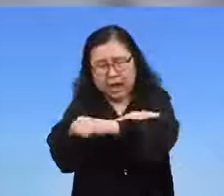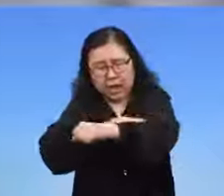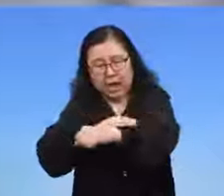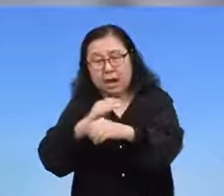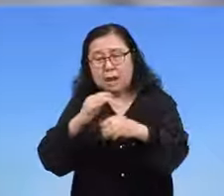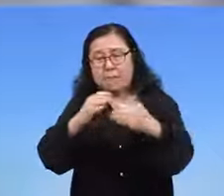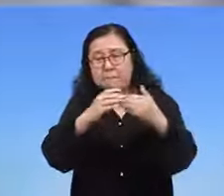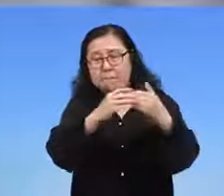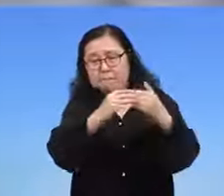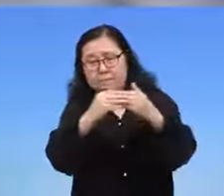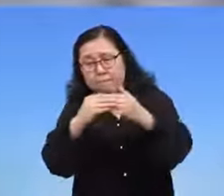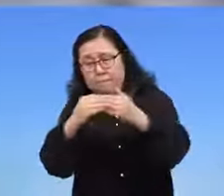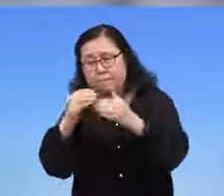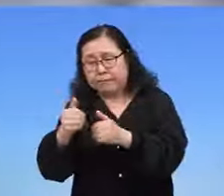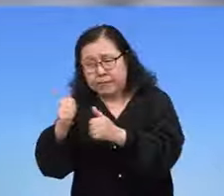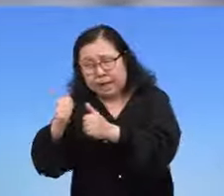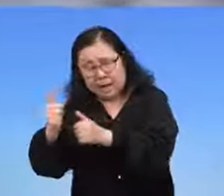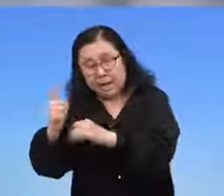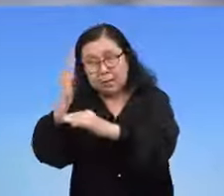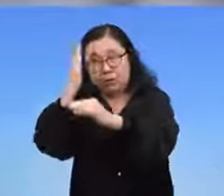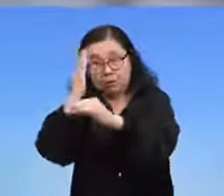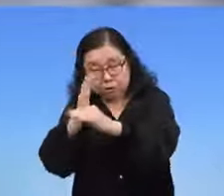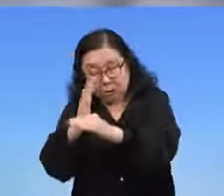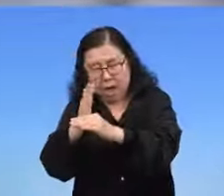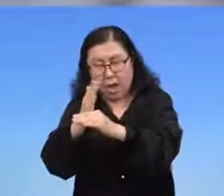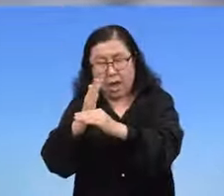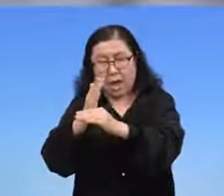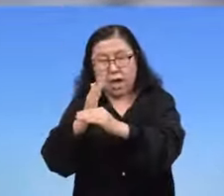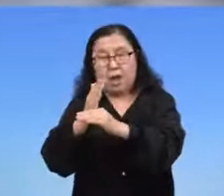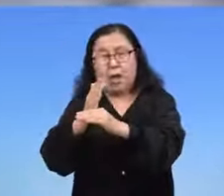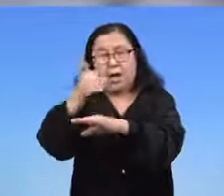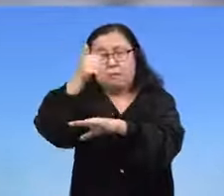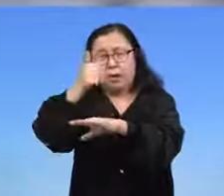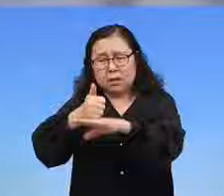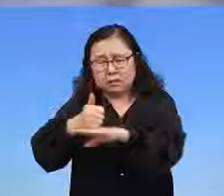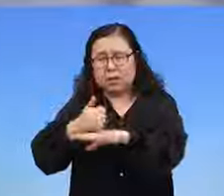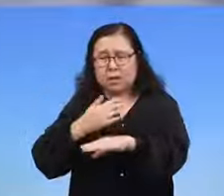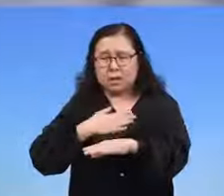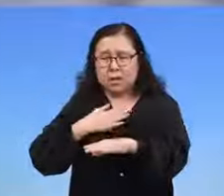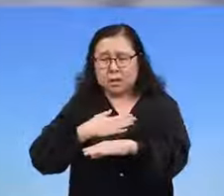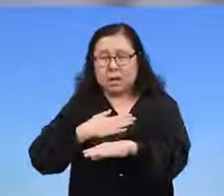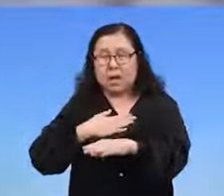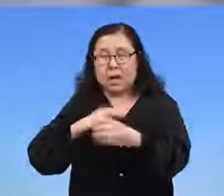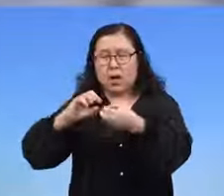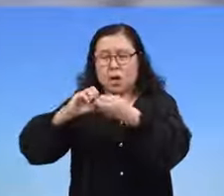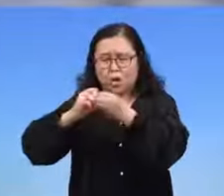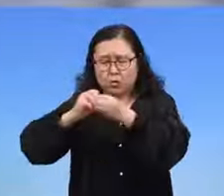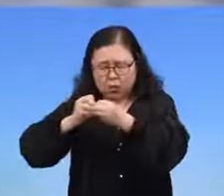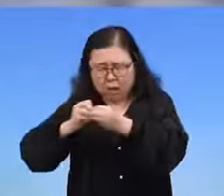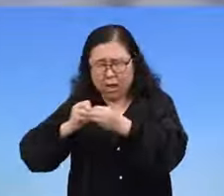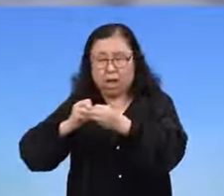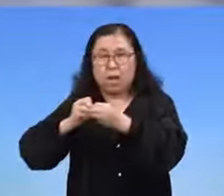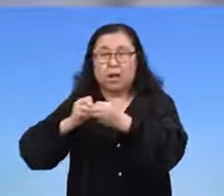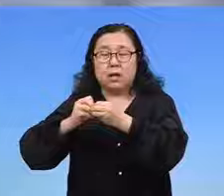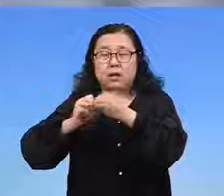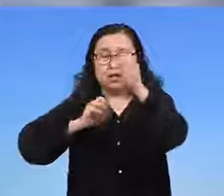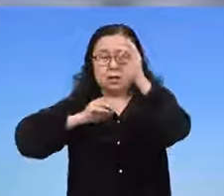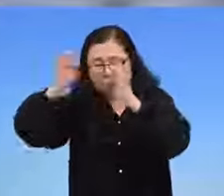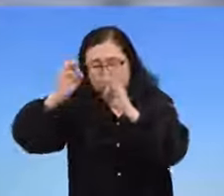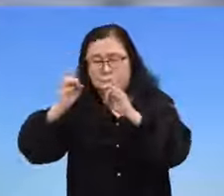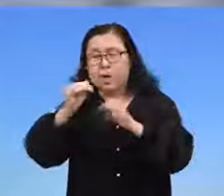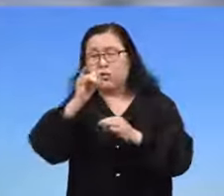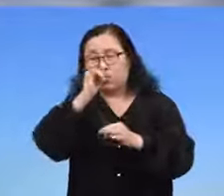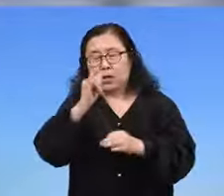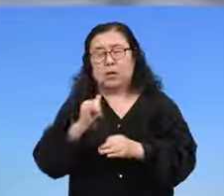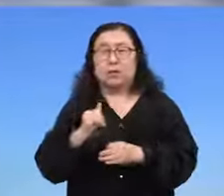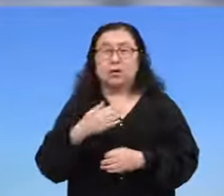나가다가 막판에 엉뚱한 길로 가는 이런 우를 범하기 쉬운 게 예수 믿는 우리들의 삶이다, 이걸 인식하는